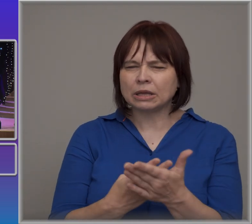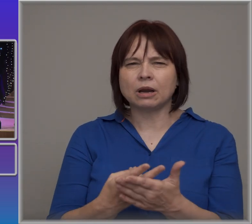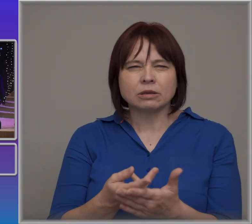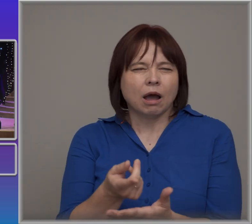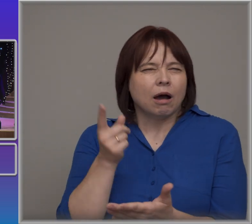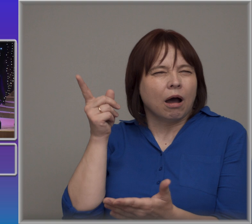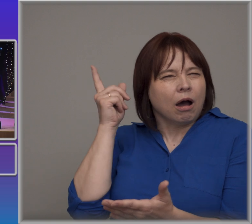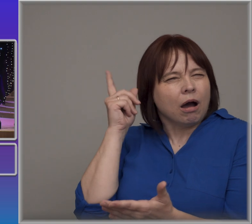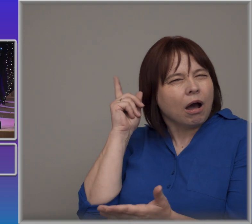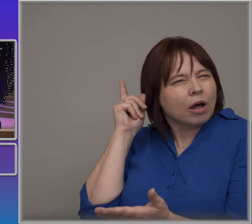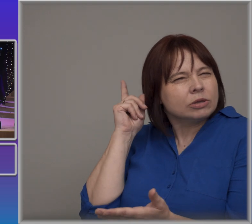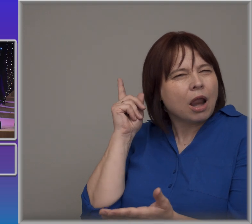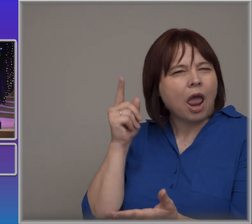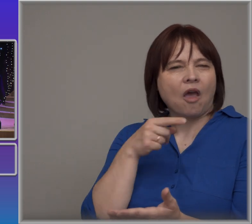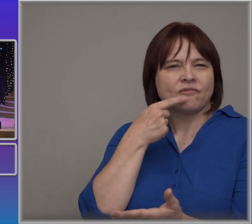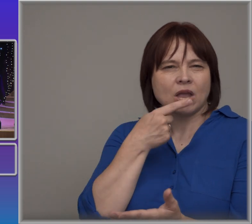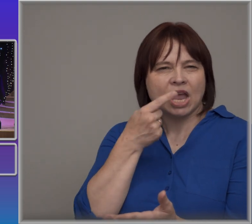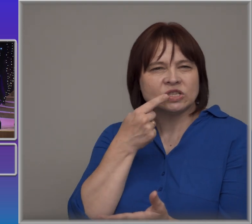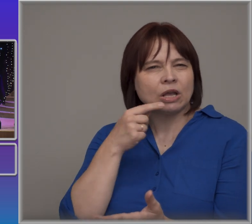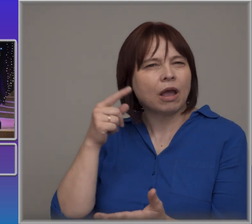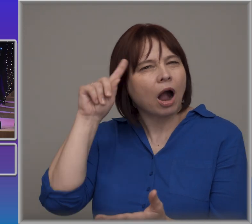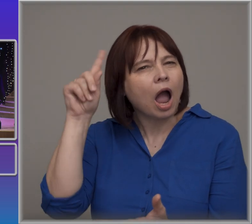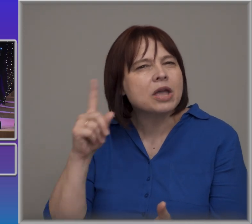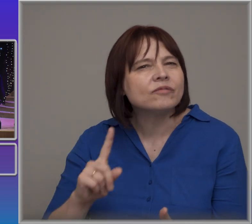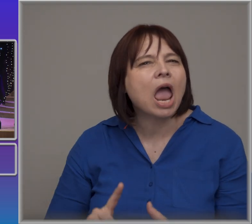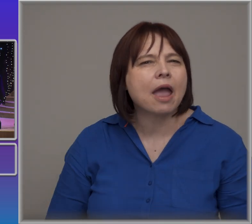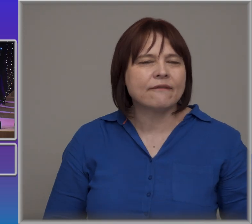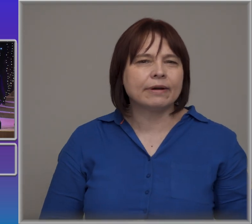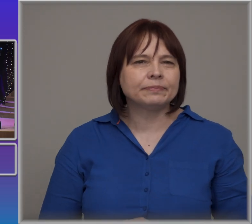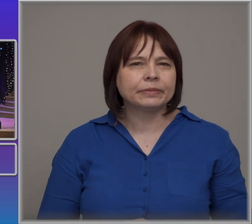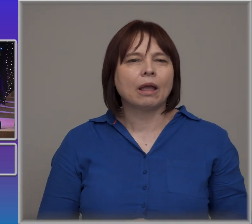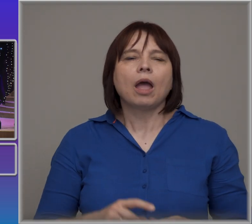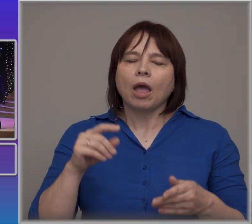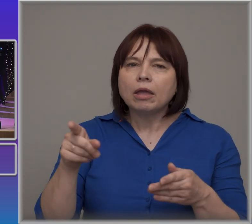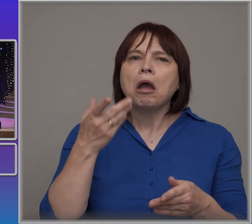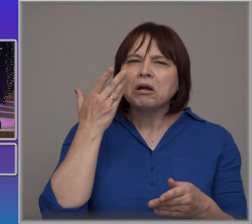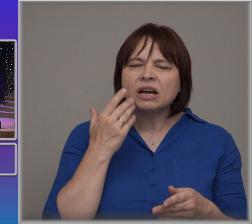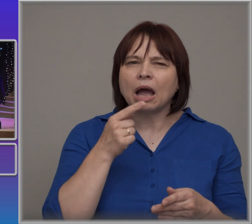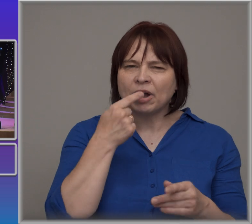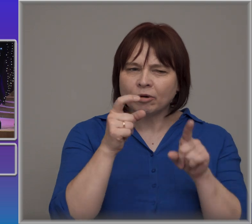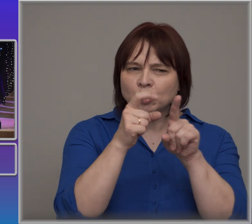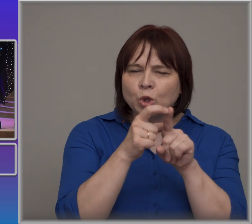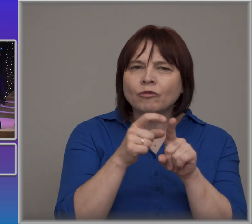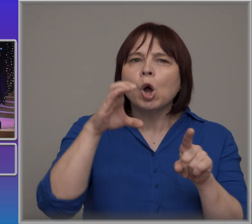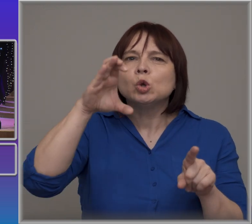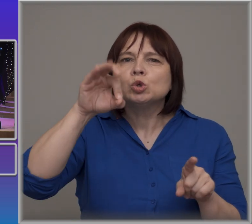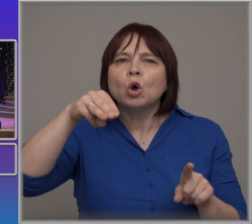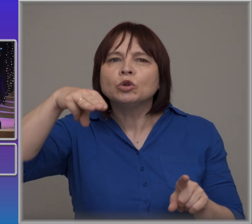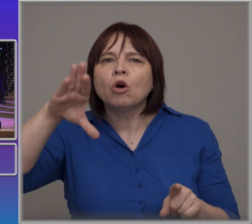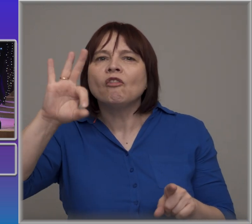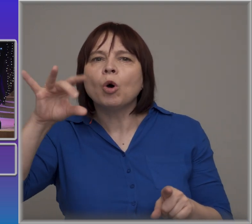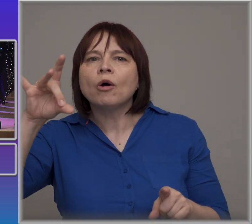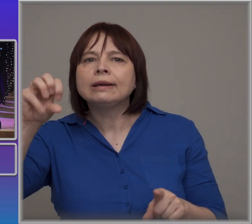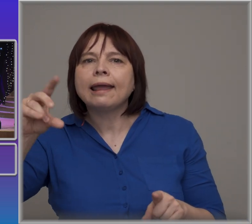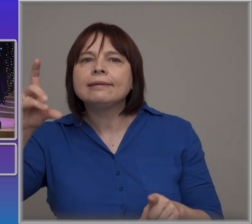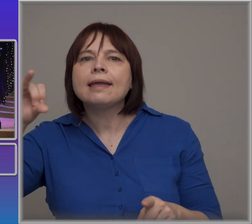русском тексте первые две главы, если вы будете обращать внимание на такие слова, как «сотворил», «создал»,